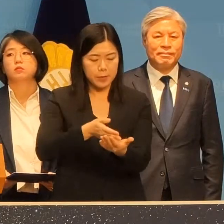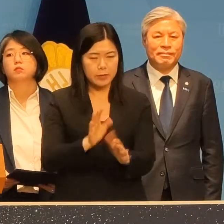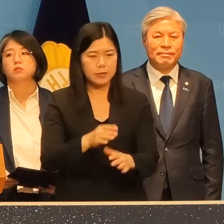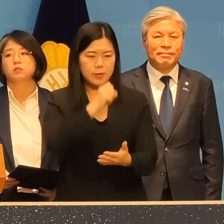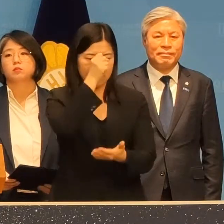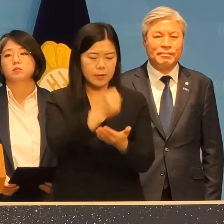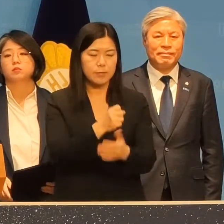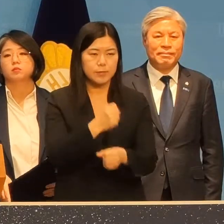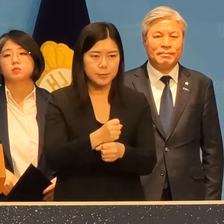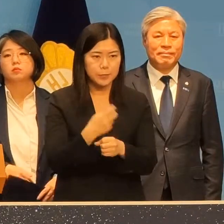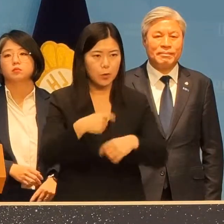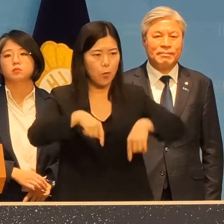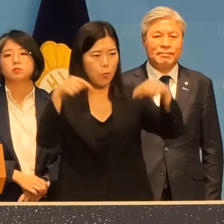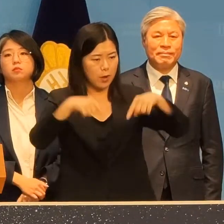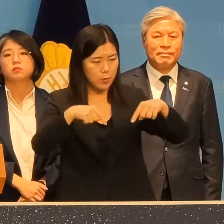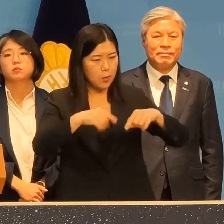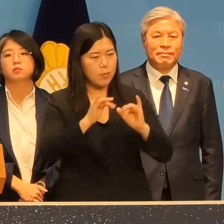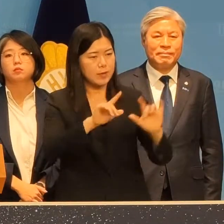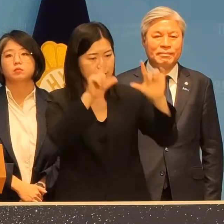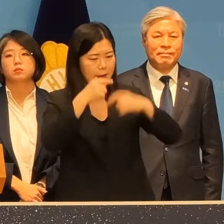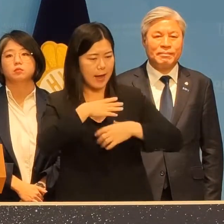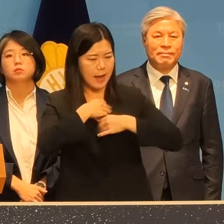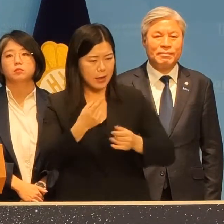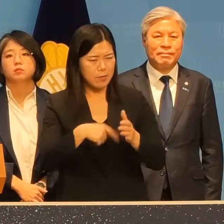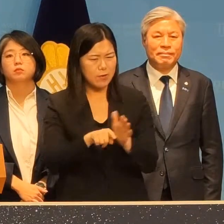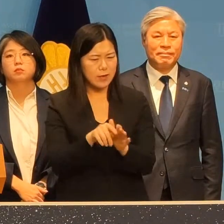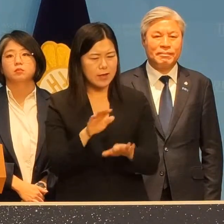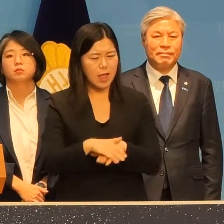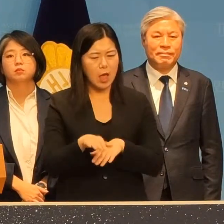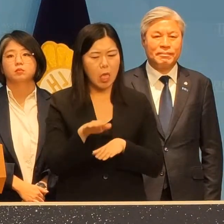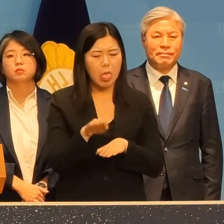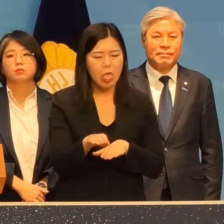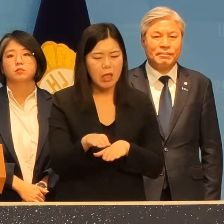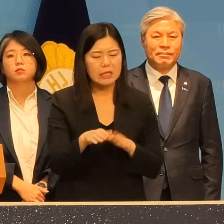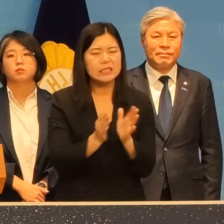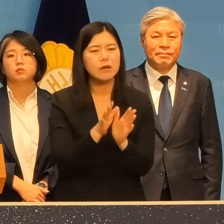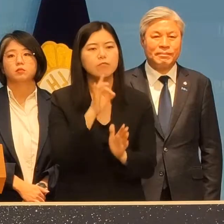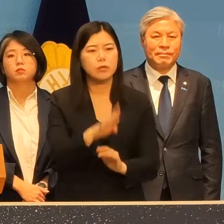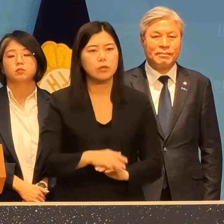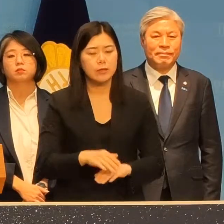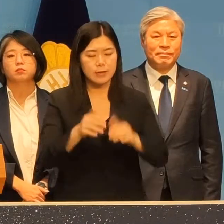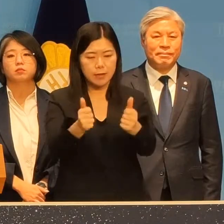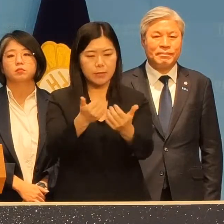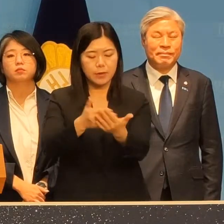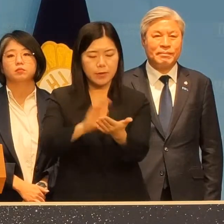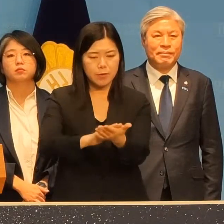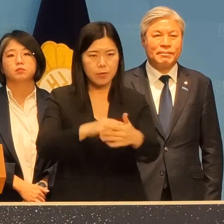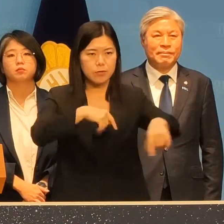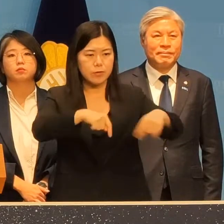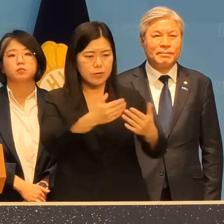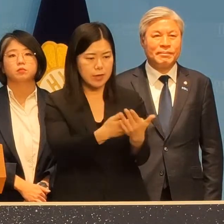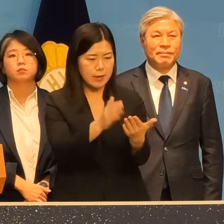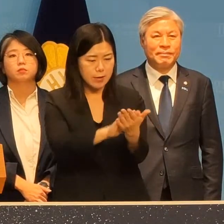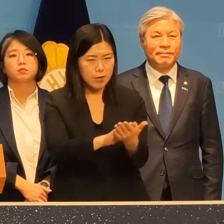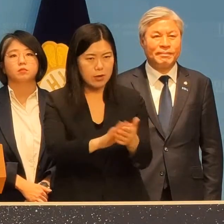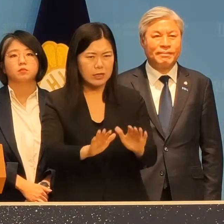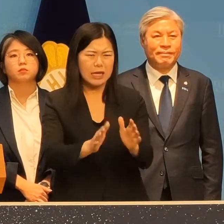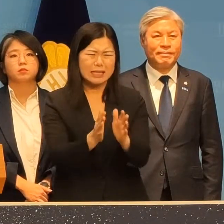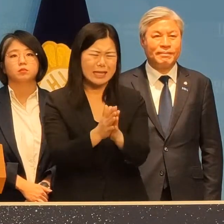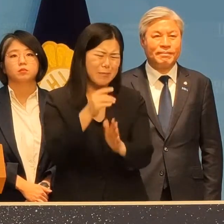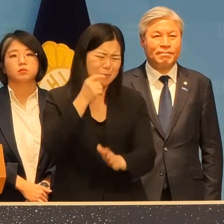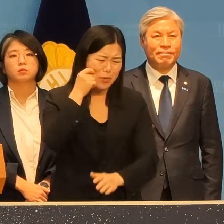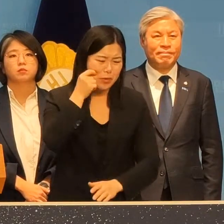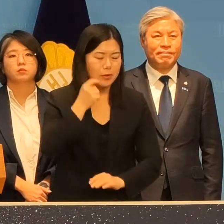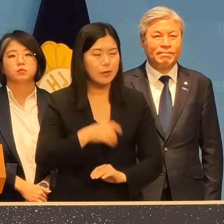민생의 안정을 향한 첫걸음을 내딛었을 뿐입니다. 사법개혁과 정치개혁은 아직